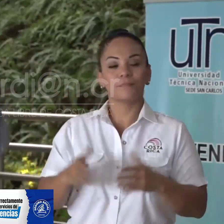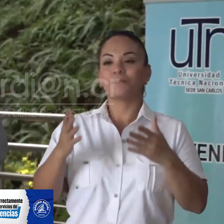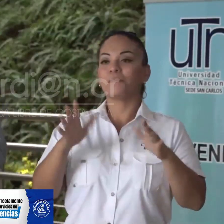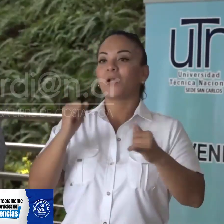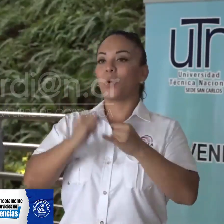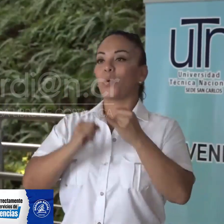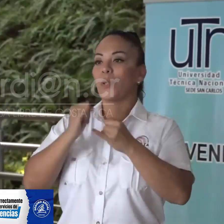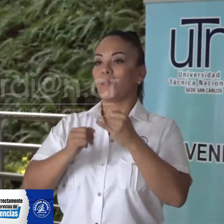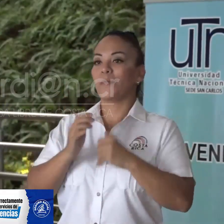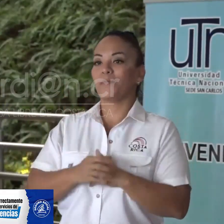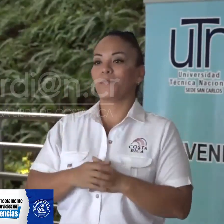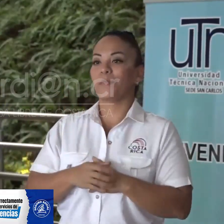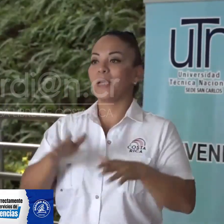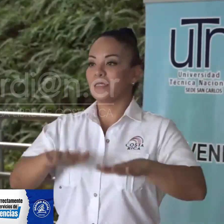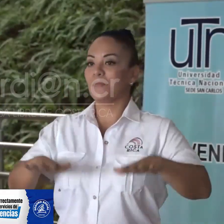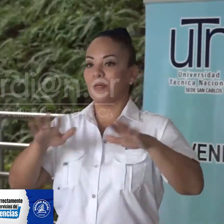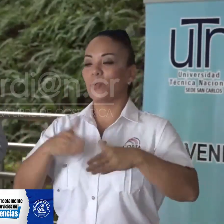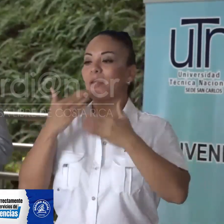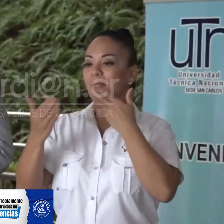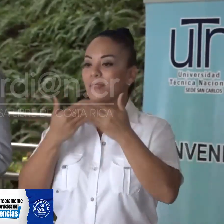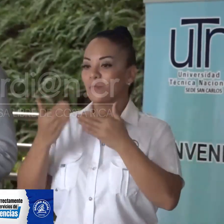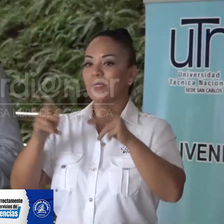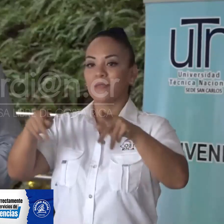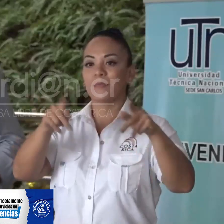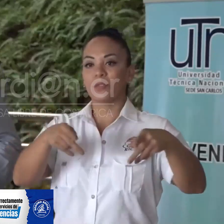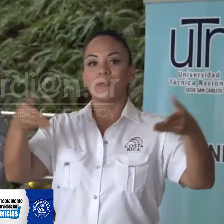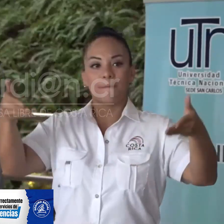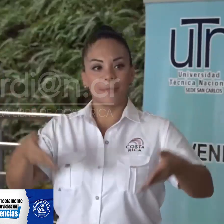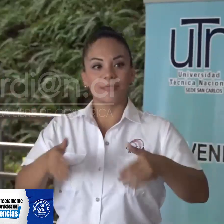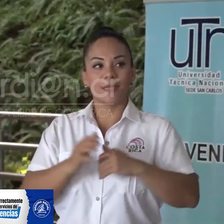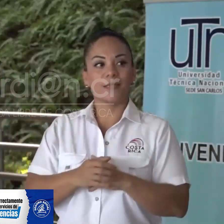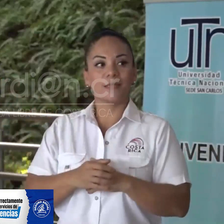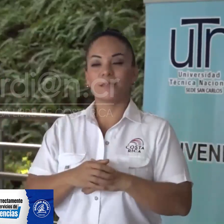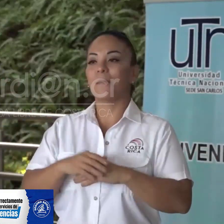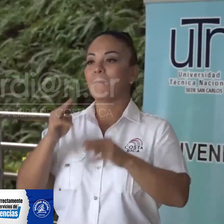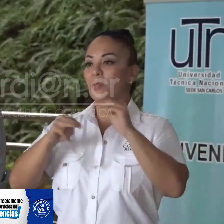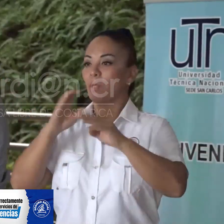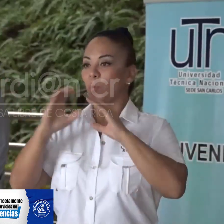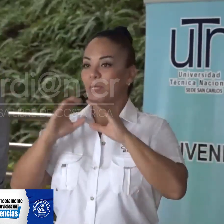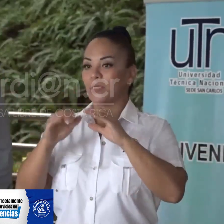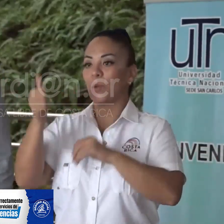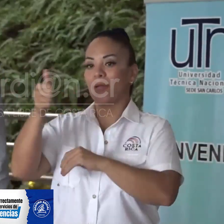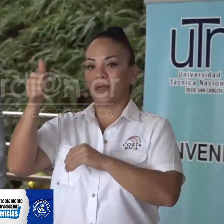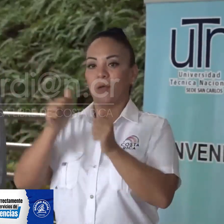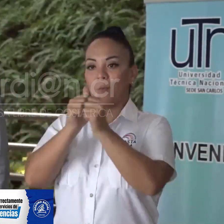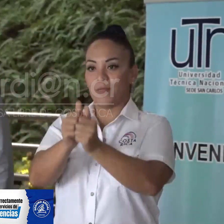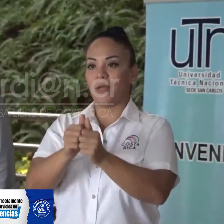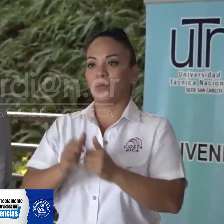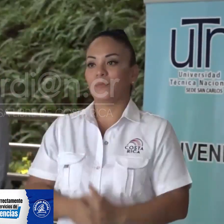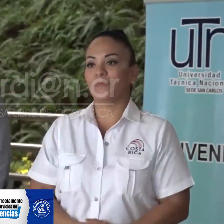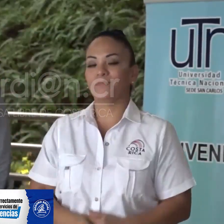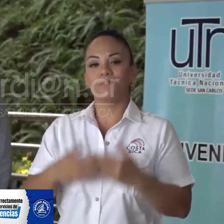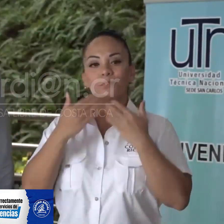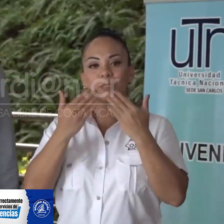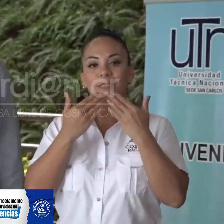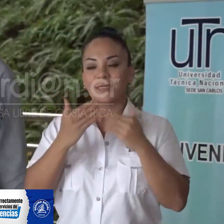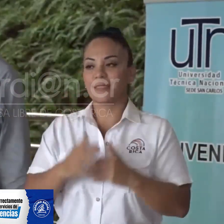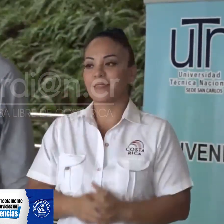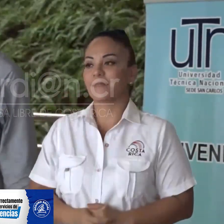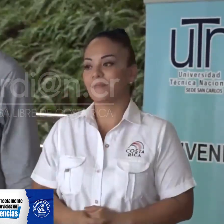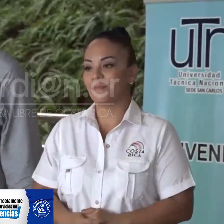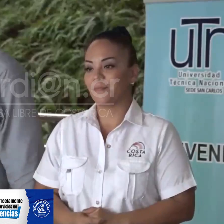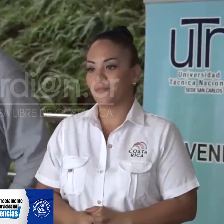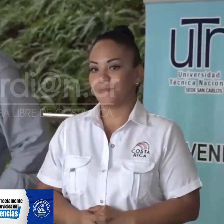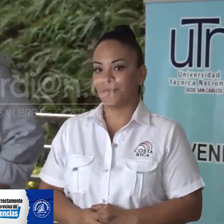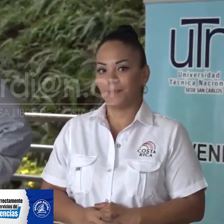modo concluimos con este espacio. Agradecemos a las personas presentes, medios de comunicación y jerarcas que acompañaron. Muchísimas gracias.